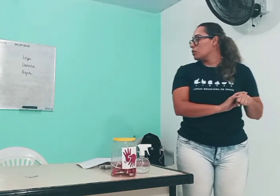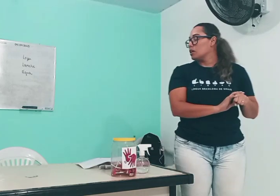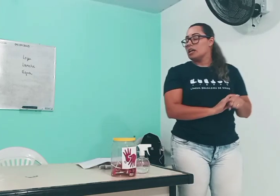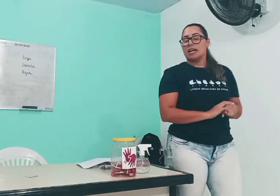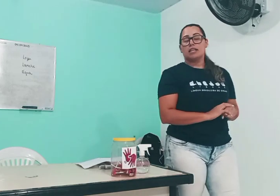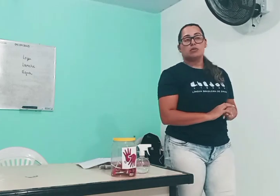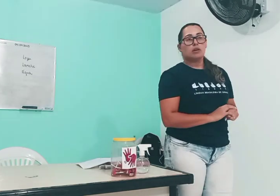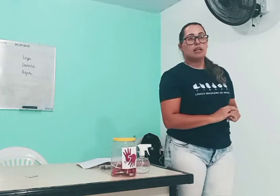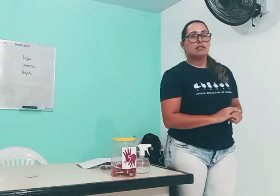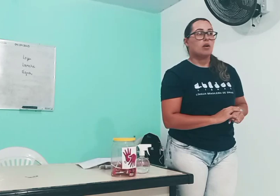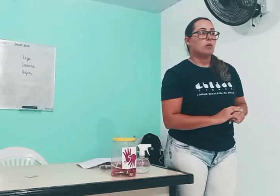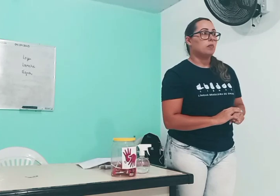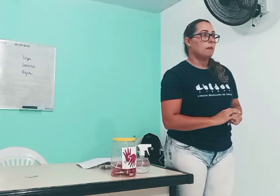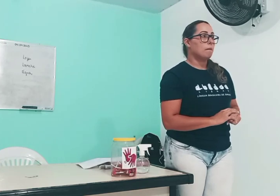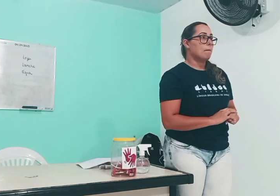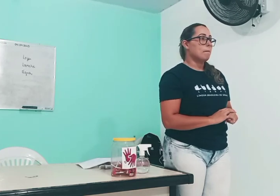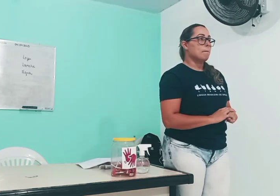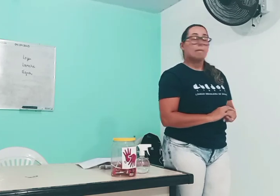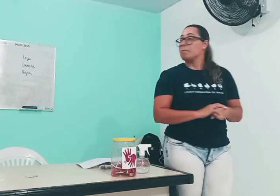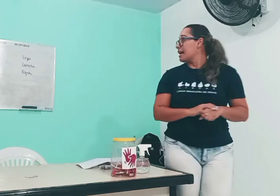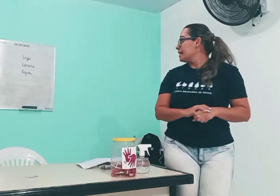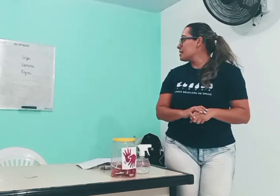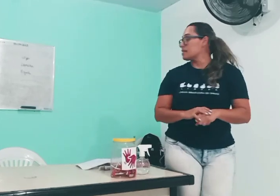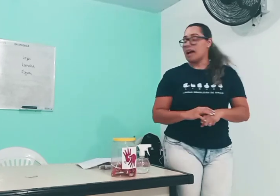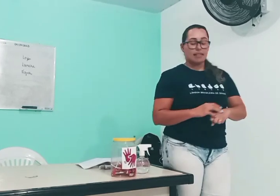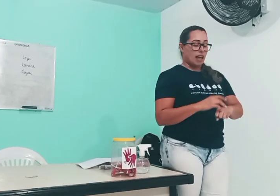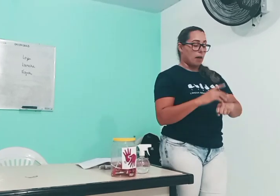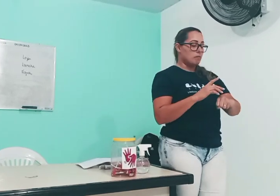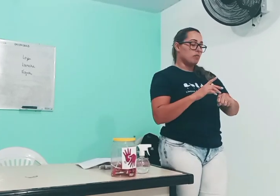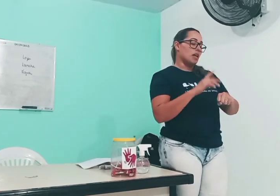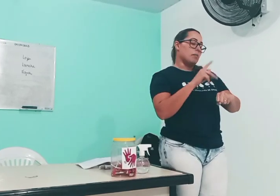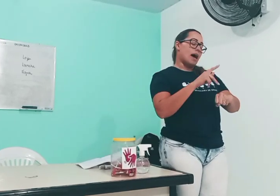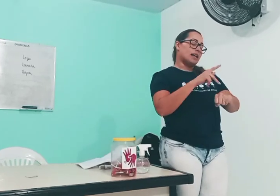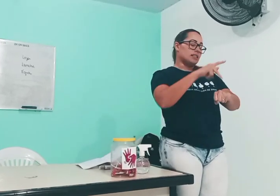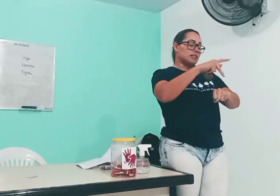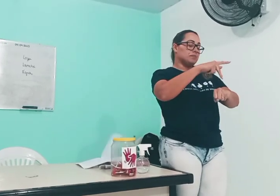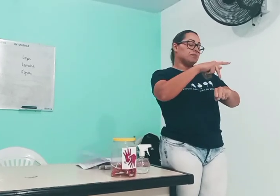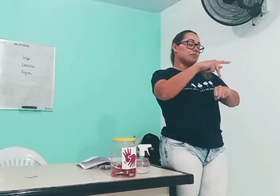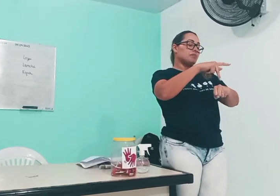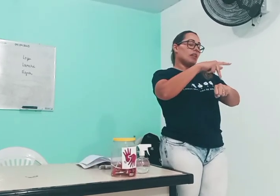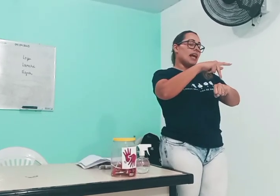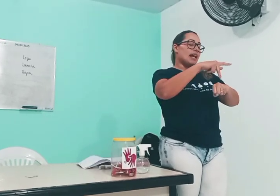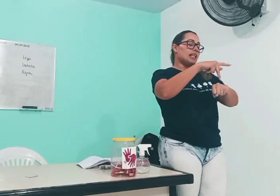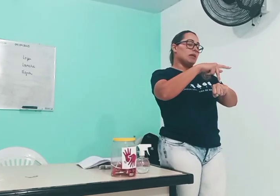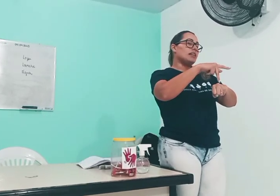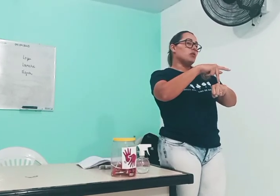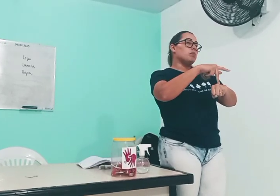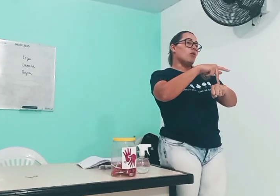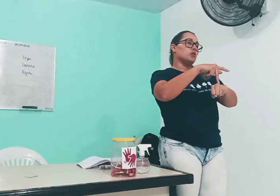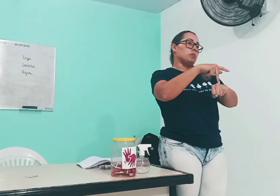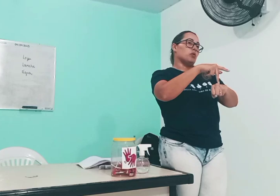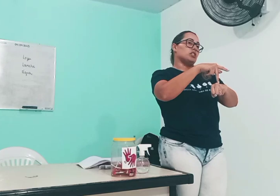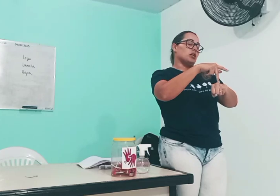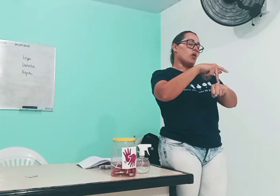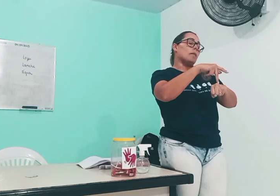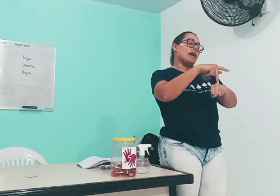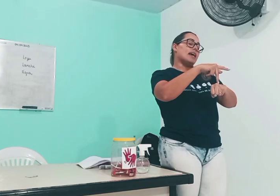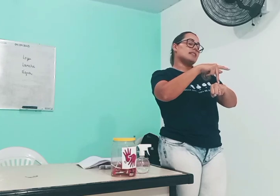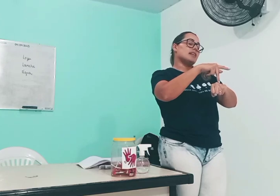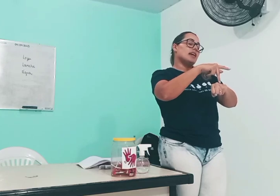falou. Ressurreição. País. País. Ele também tem um ponto por onde ele começa.